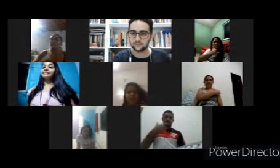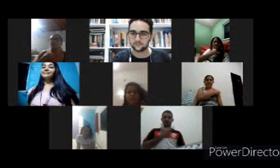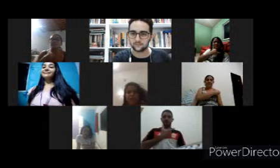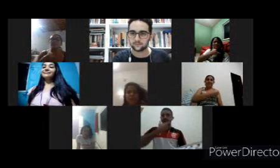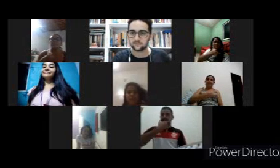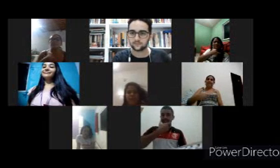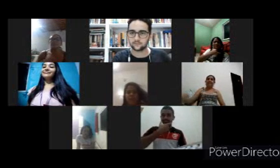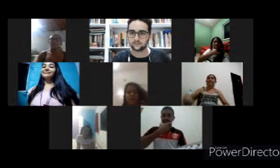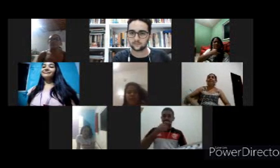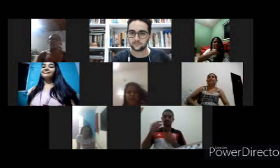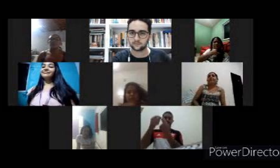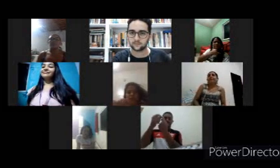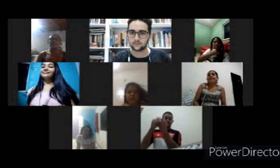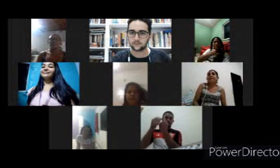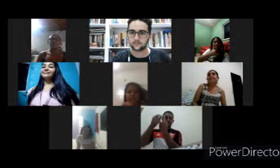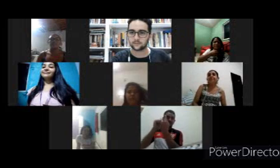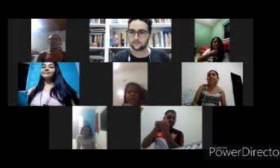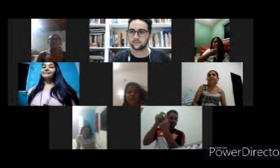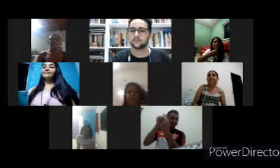gosto de maçã e banana.